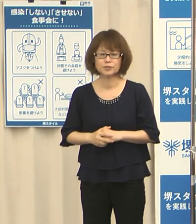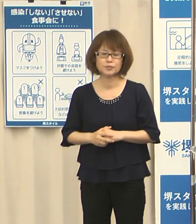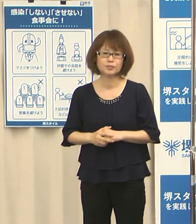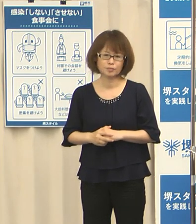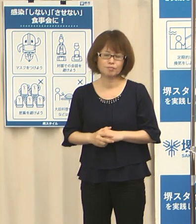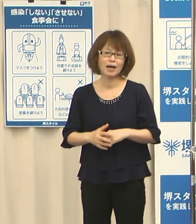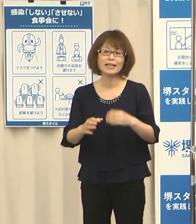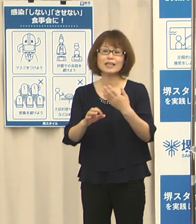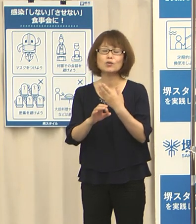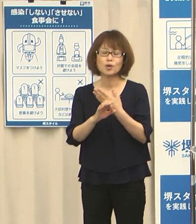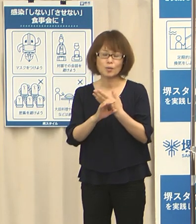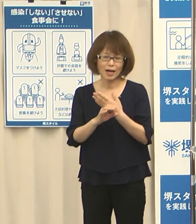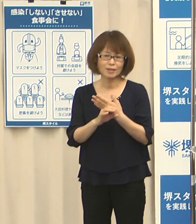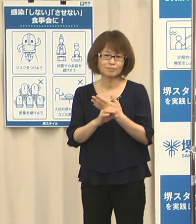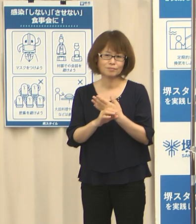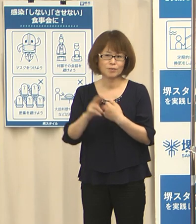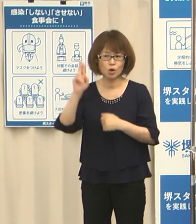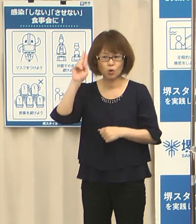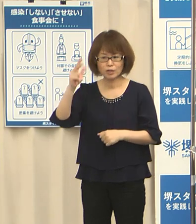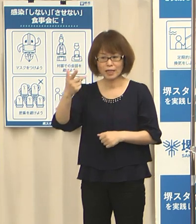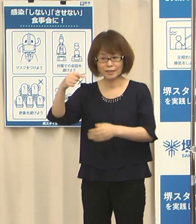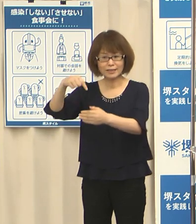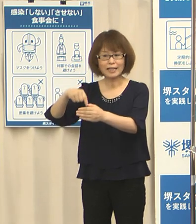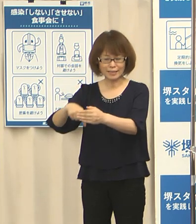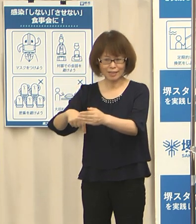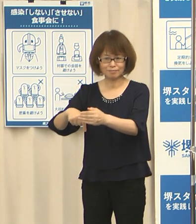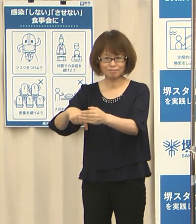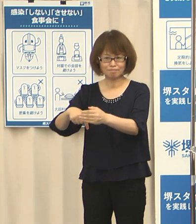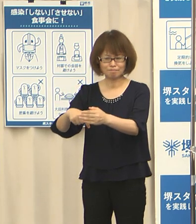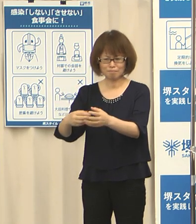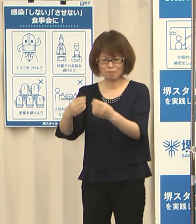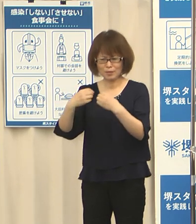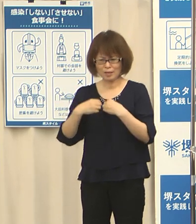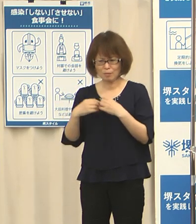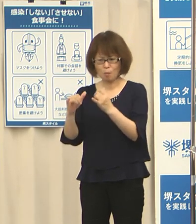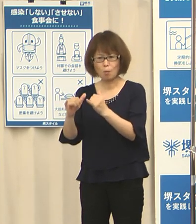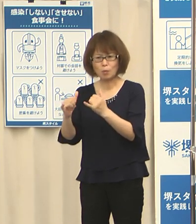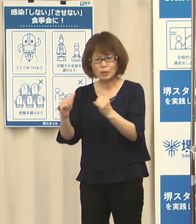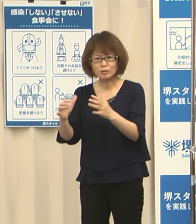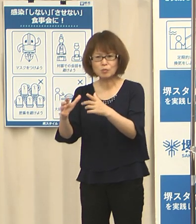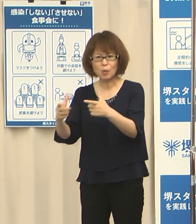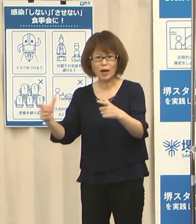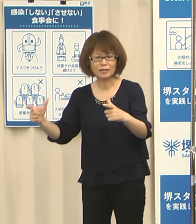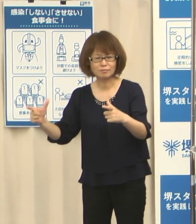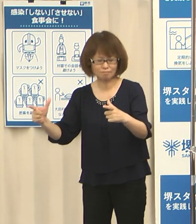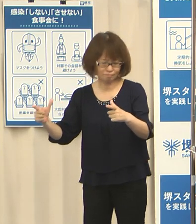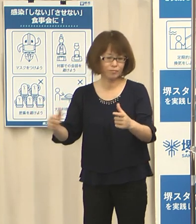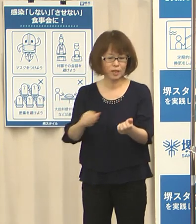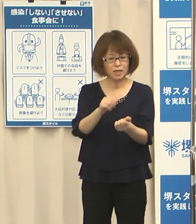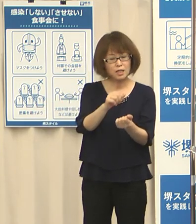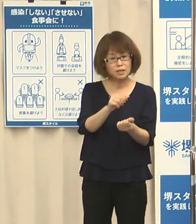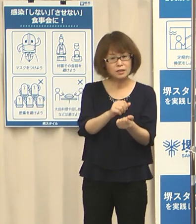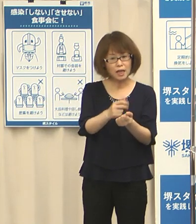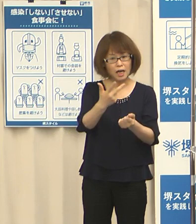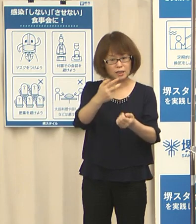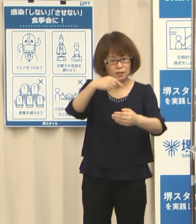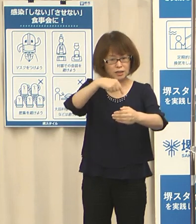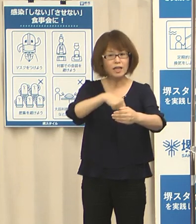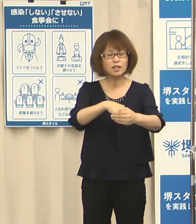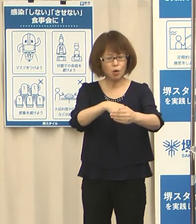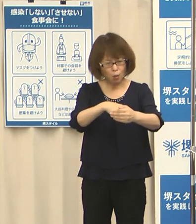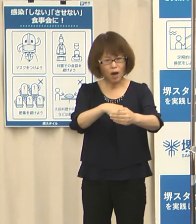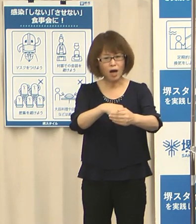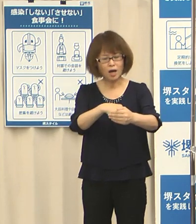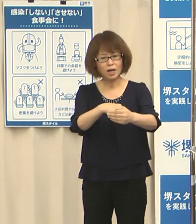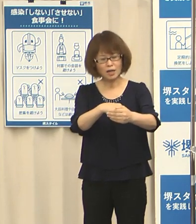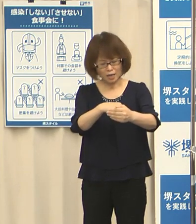仮の例として大阪市内で、まあ、どんどん感染拡大が進みながら堺市内では1週間の感染経路